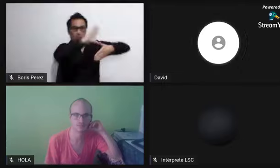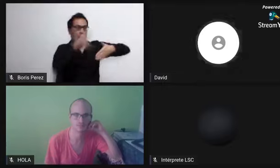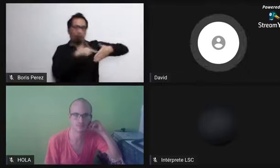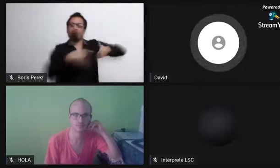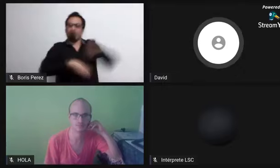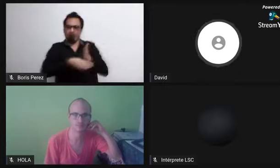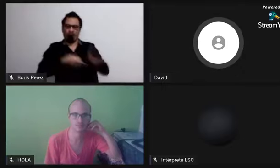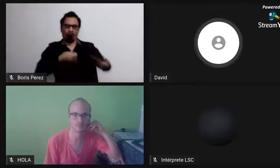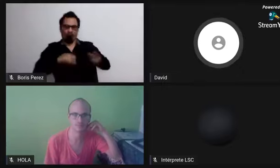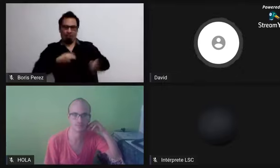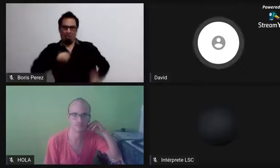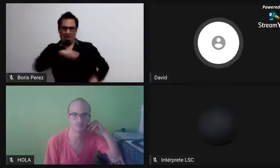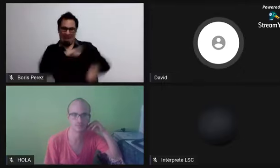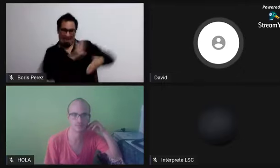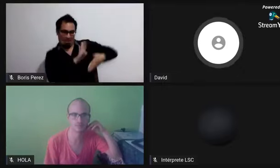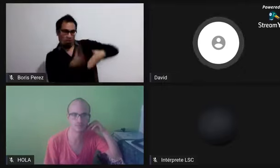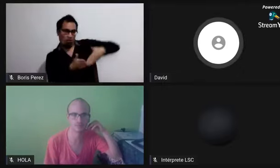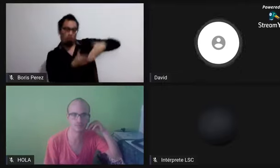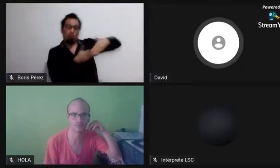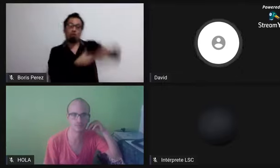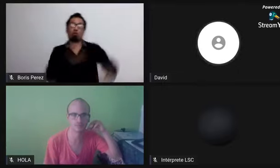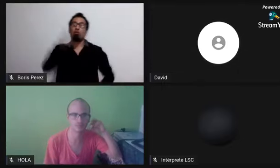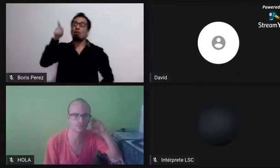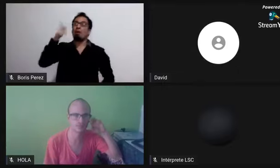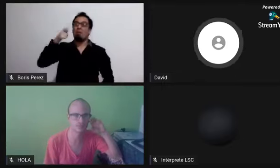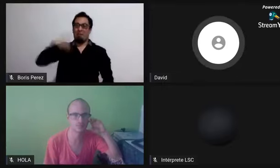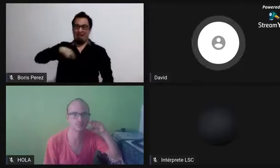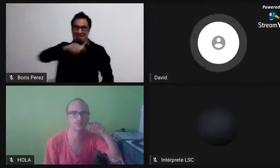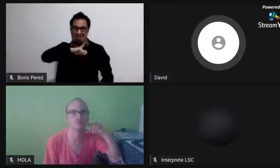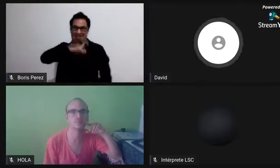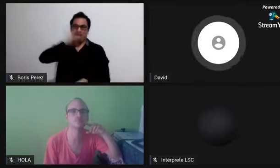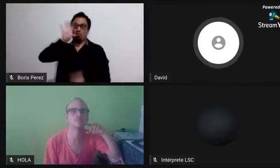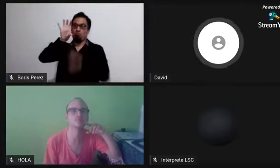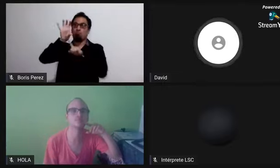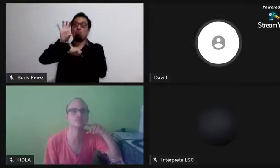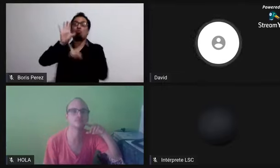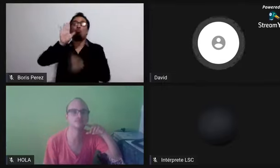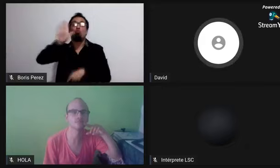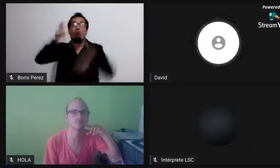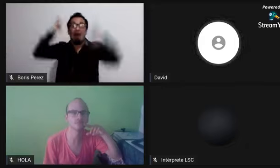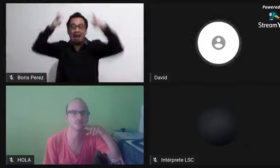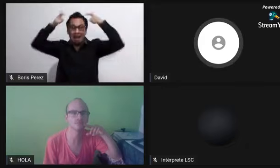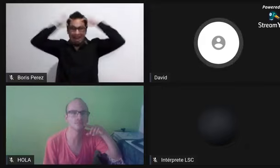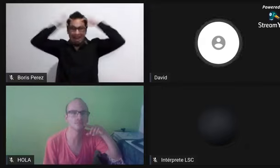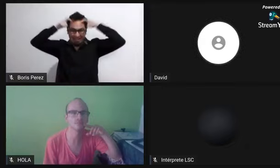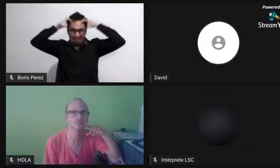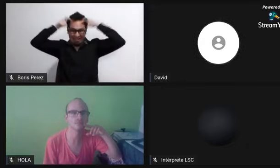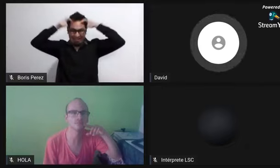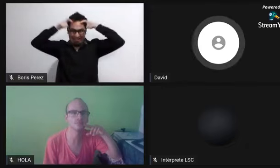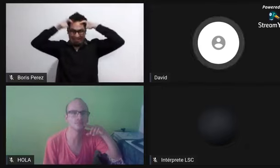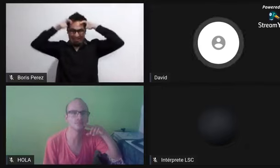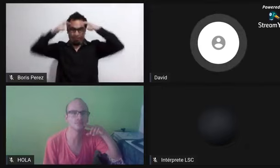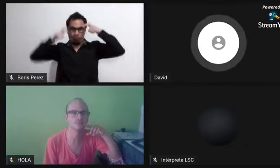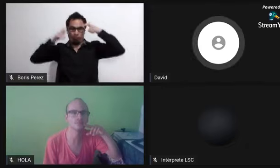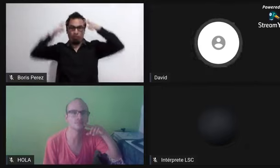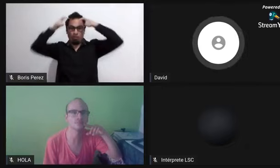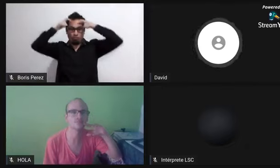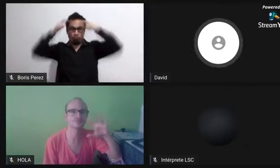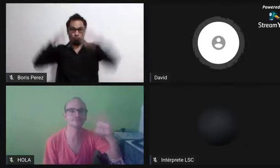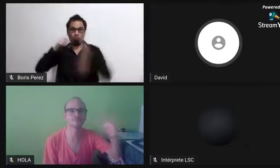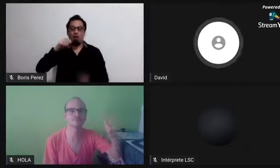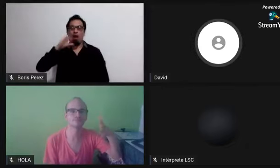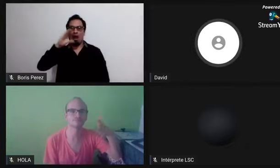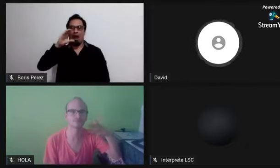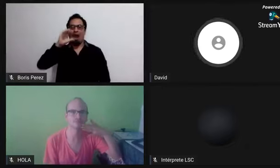estaba ese tema de gobierno o de administración de la corona española. Lo que sucede es que